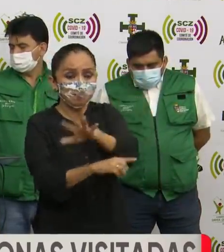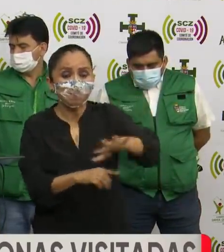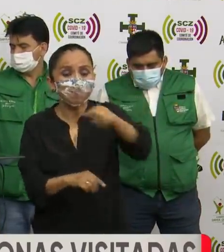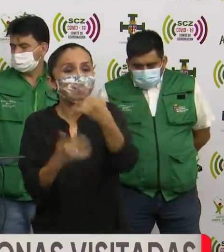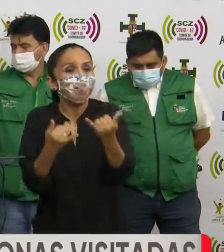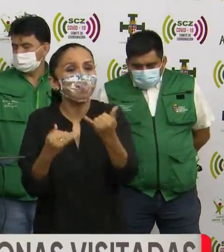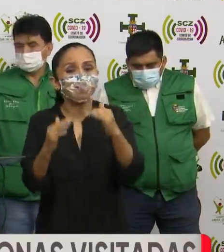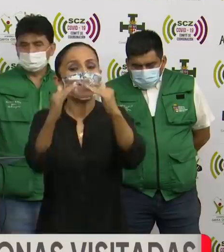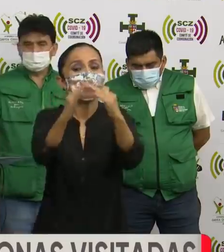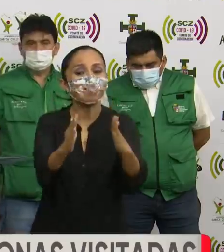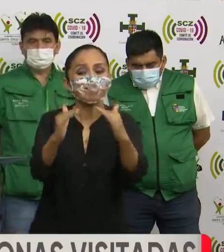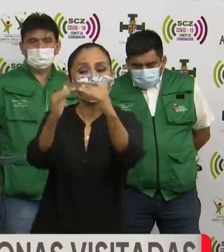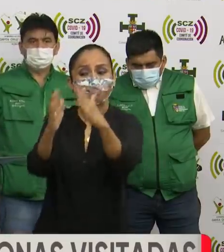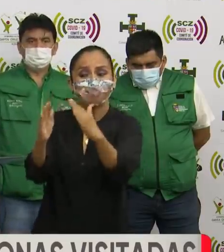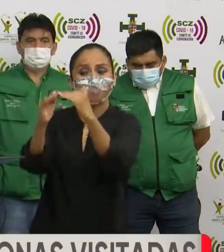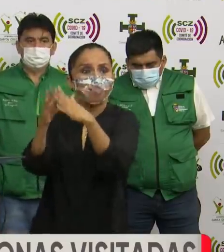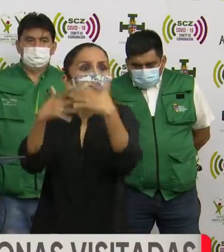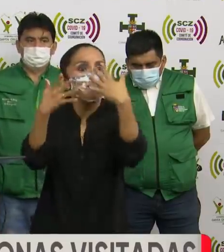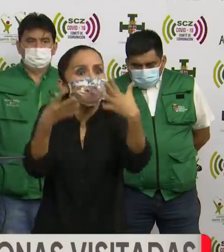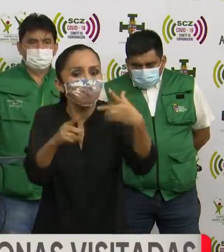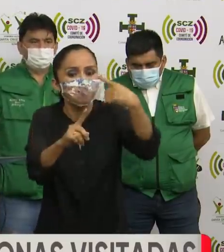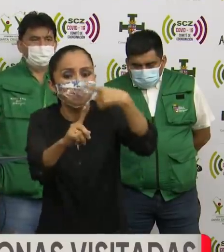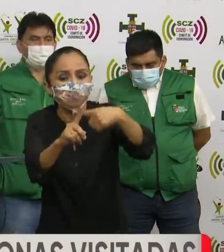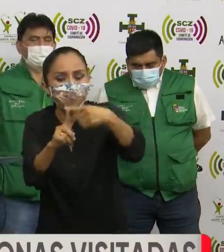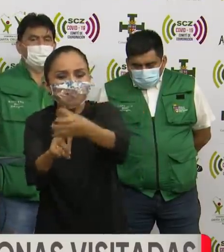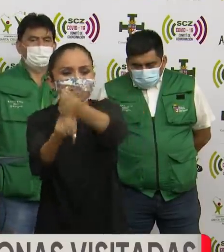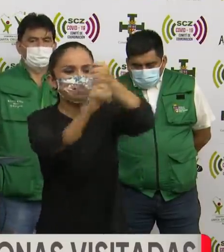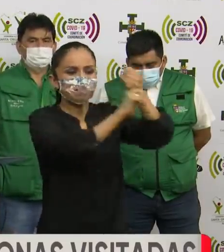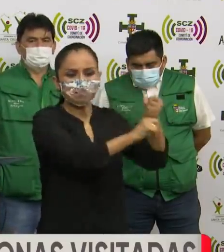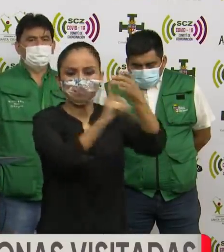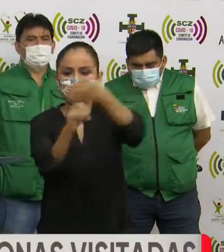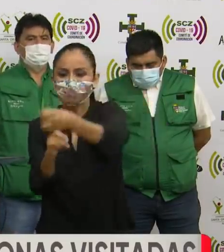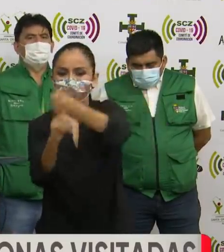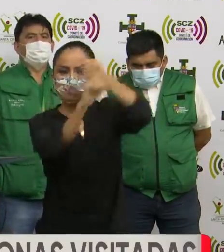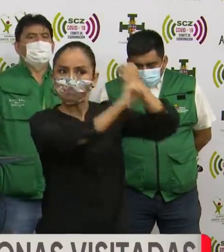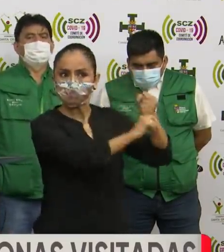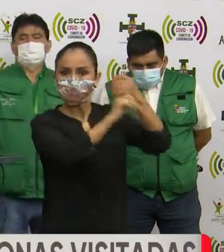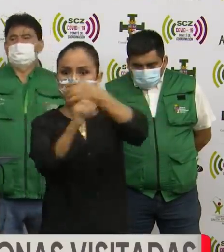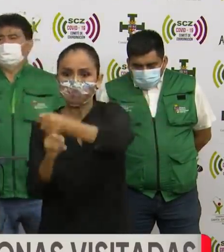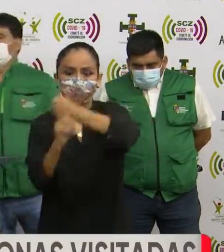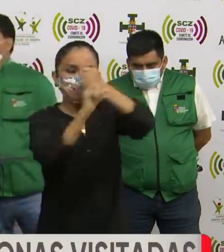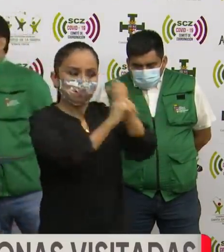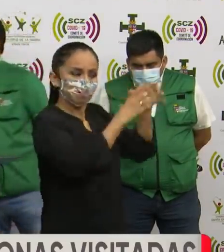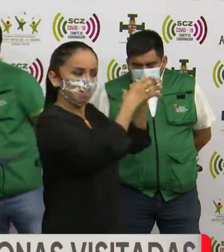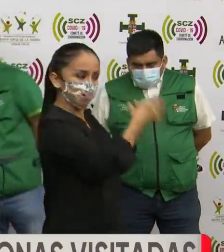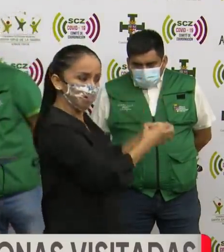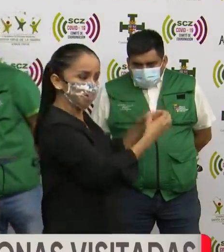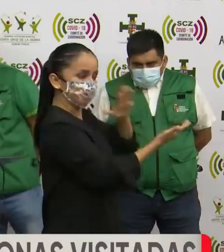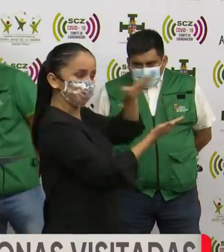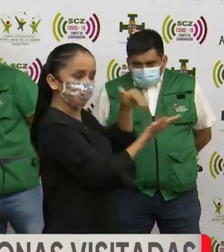de los barrios, llevarlos a estos centros de recuperación y que ahí puedan ser tratados desde el